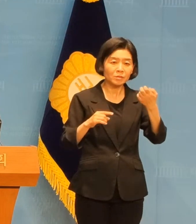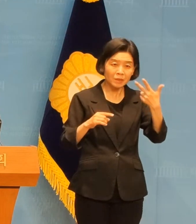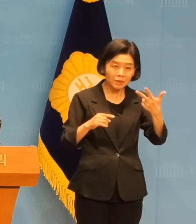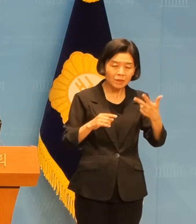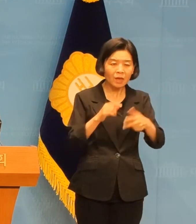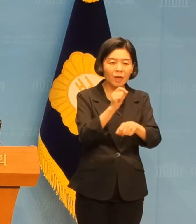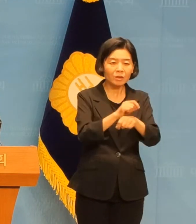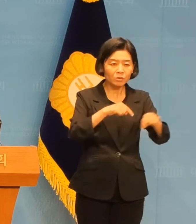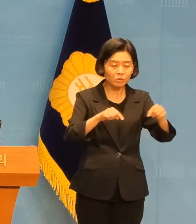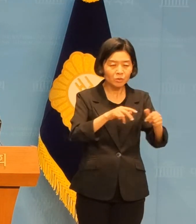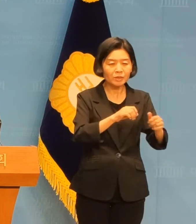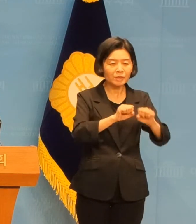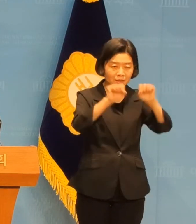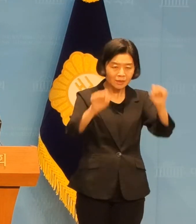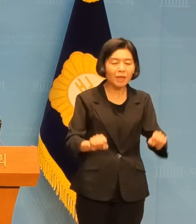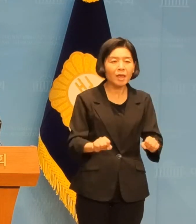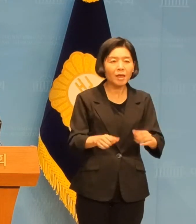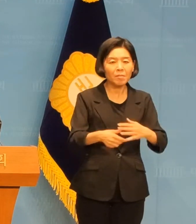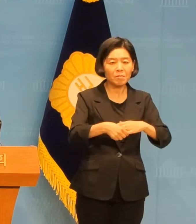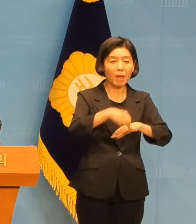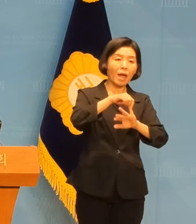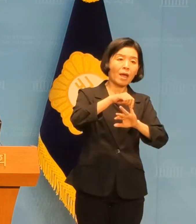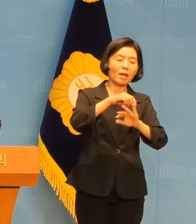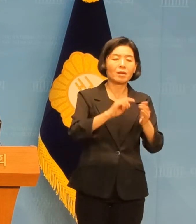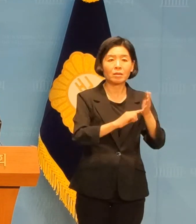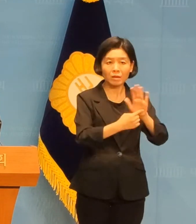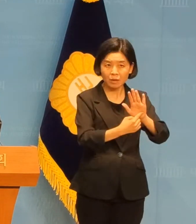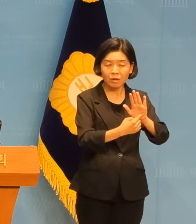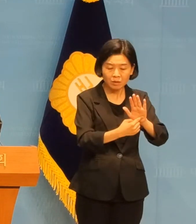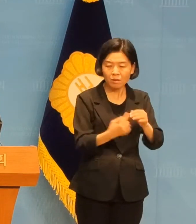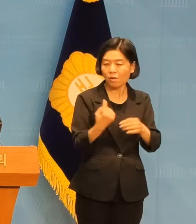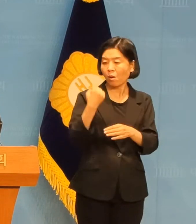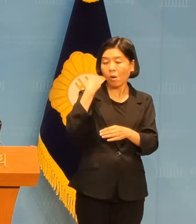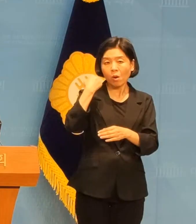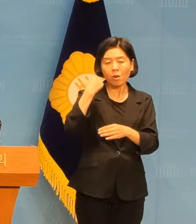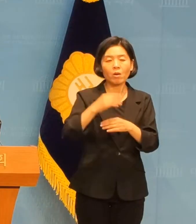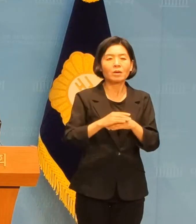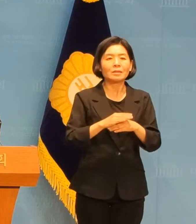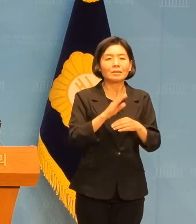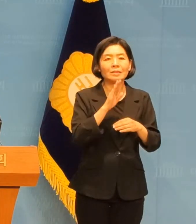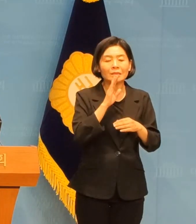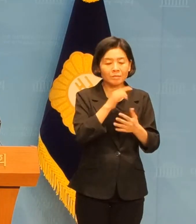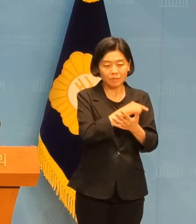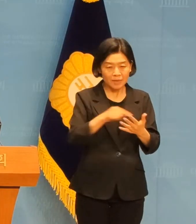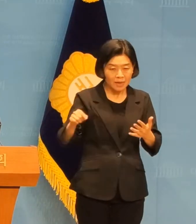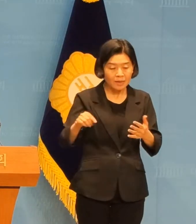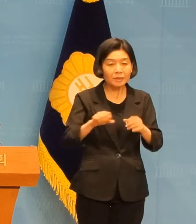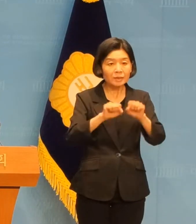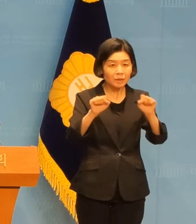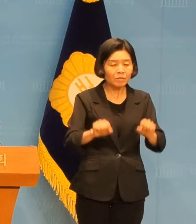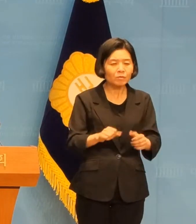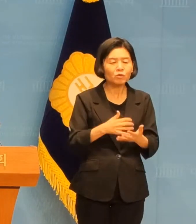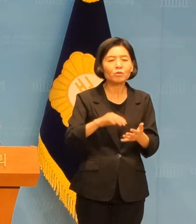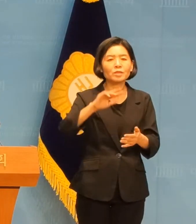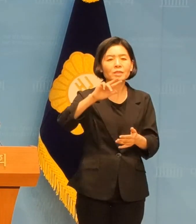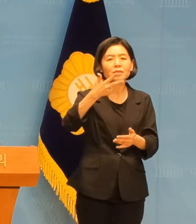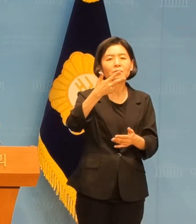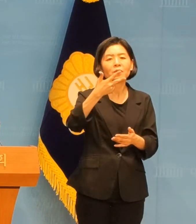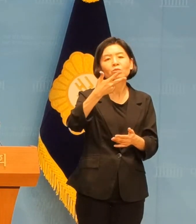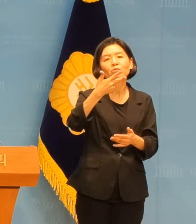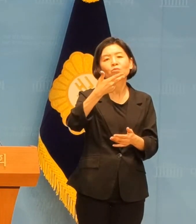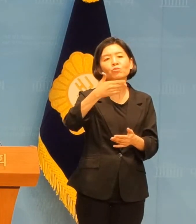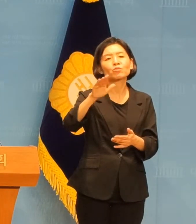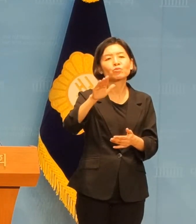시스템에 장애가 발생했다고 발표했지만 어제는 실제 피해 시스템이 709개에 달한다고